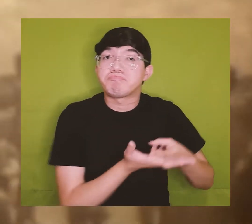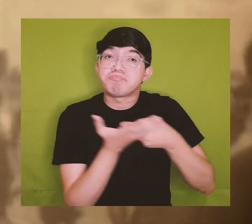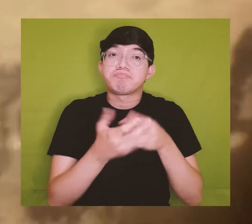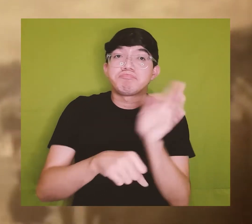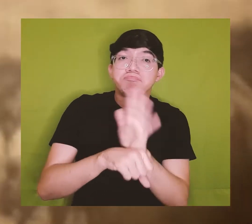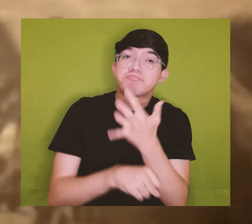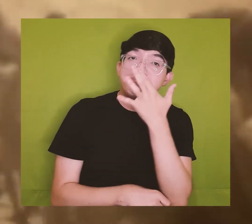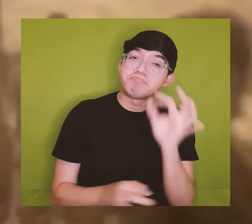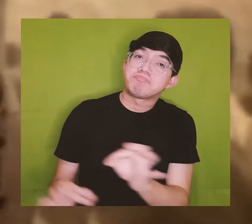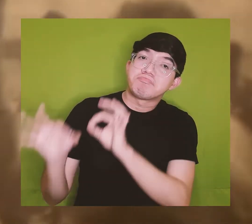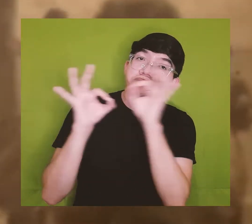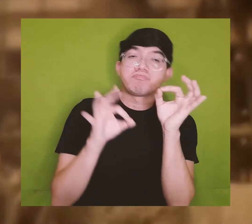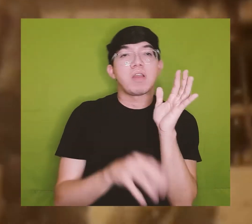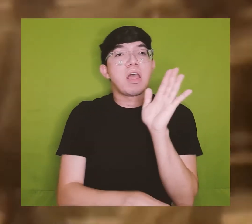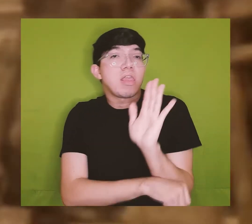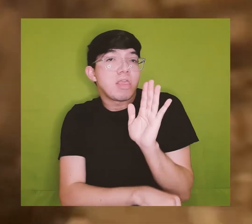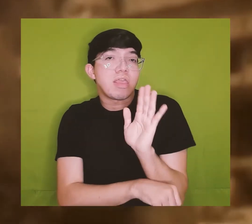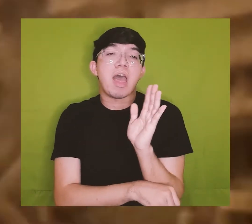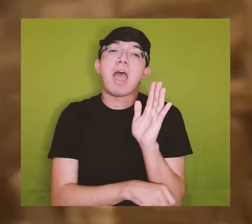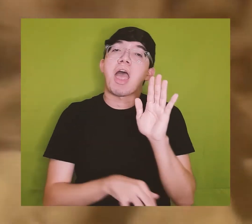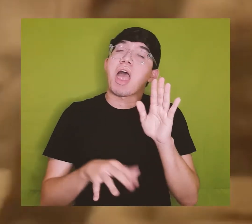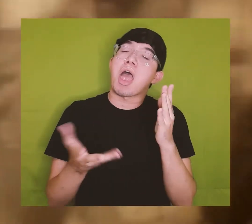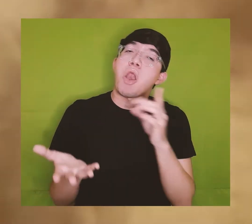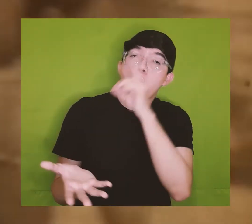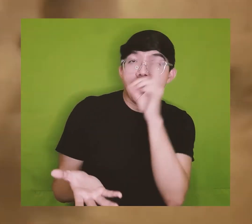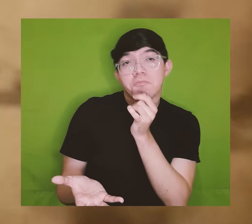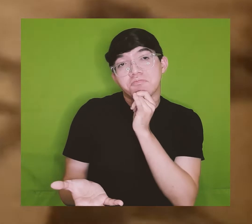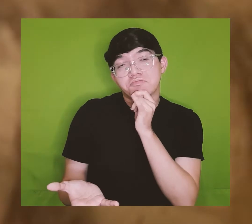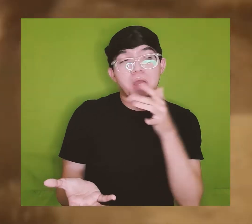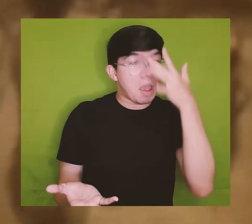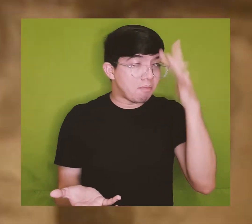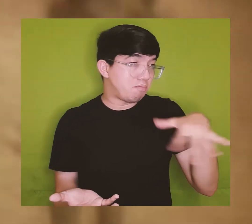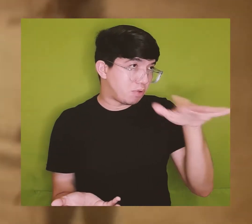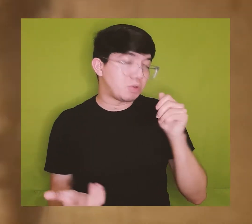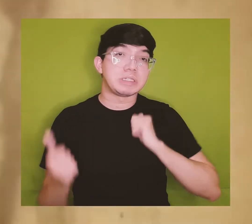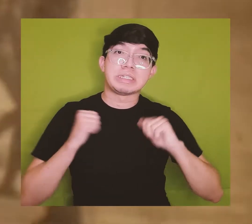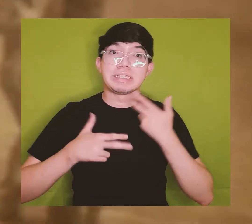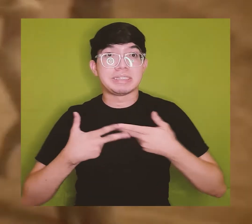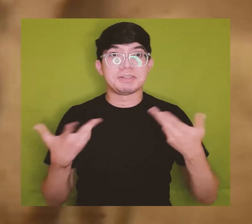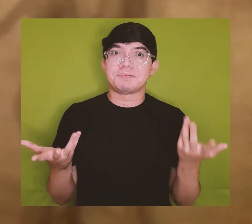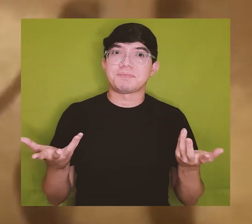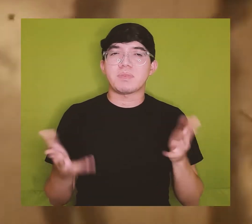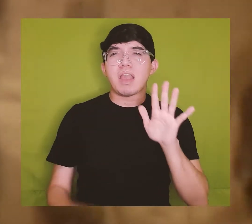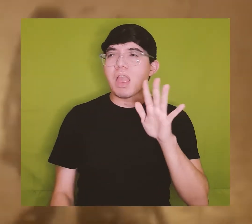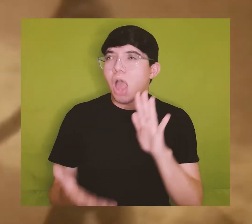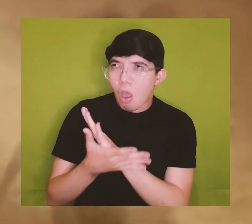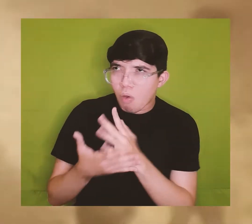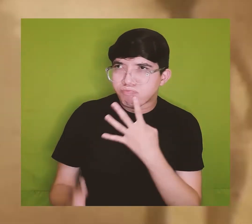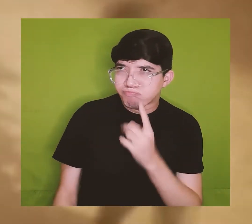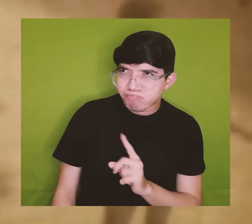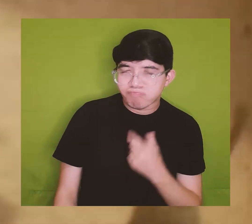e, às vezes, nas tardes de sábado e domingo, que estava todo mundo ocioso, porque não sei se todos conhecem Calcaia, né? Eu acredito que